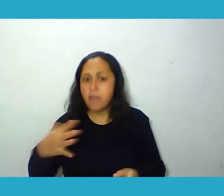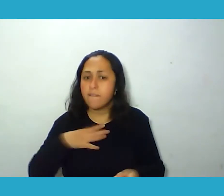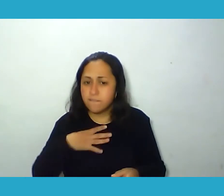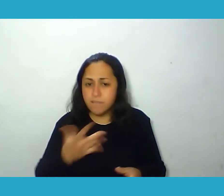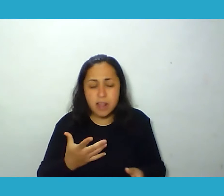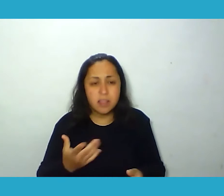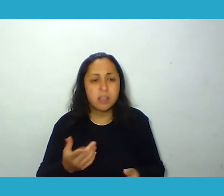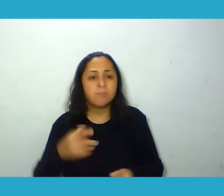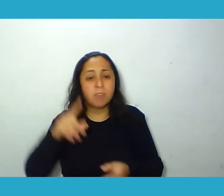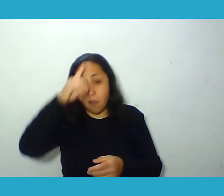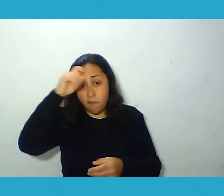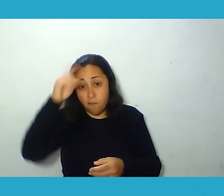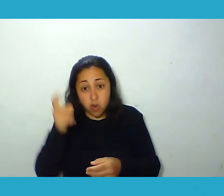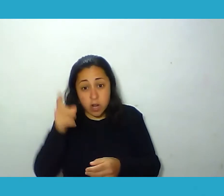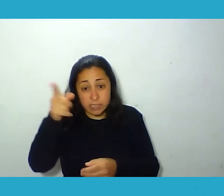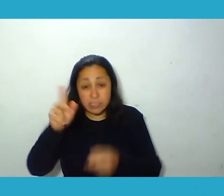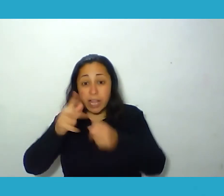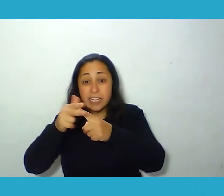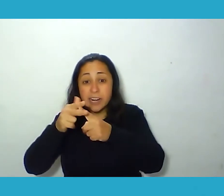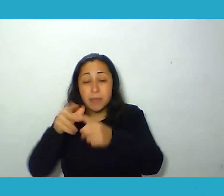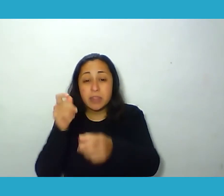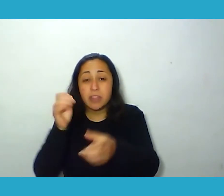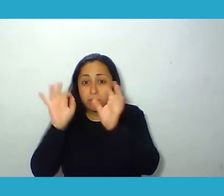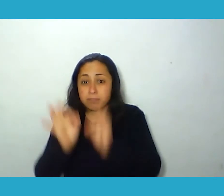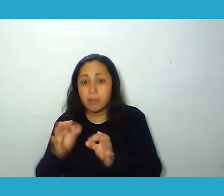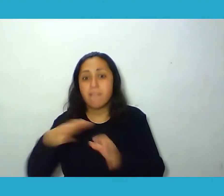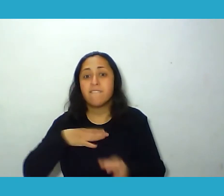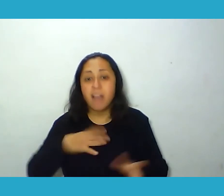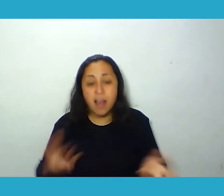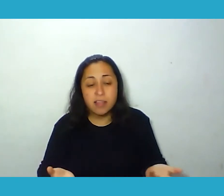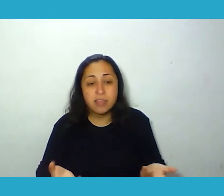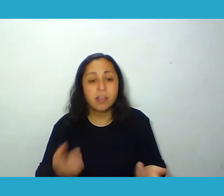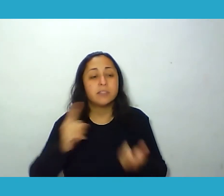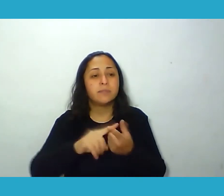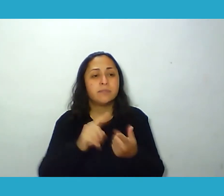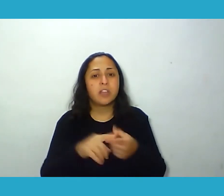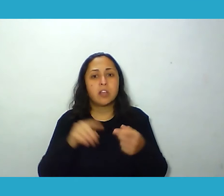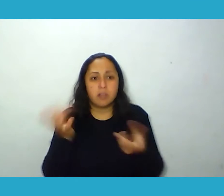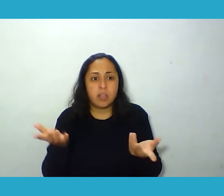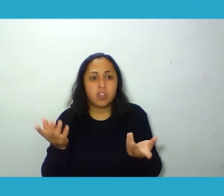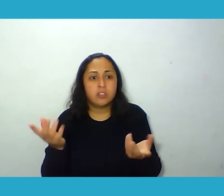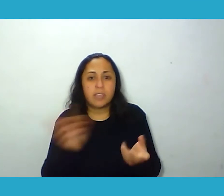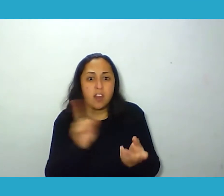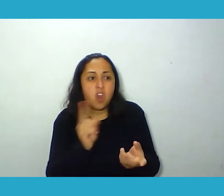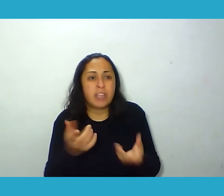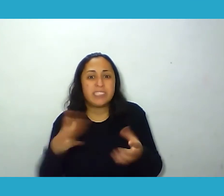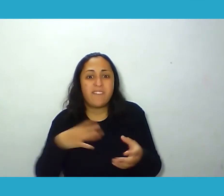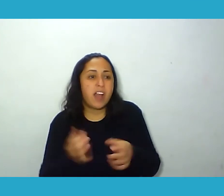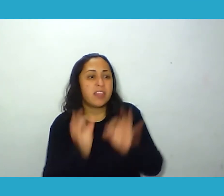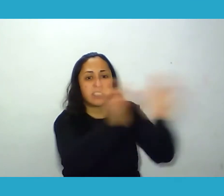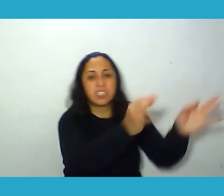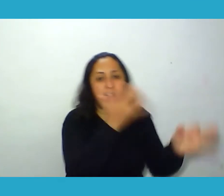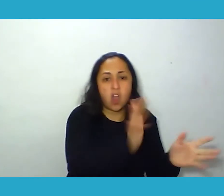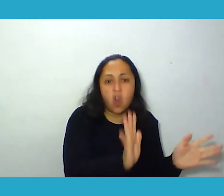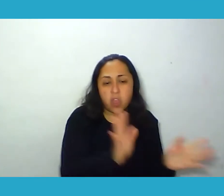Funes esté debidamente equipado para atender como un hospital de urgencia zonal. Solo así se evitará traslados a Córdoba. Cree que los